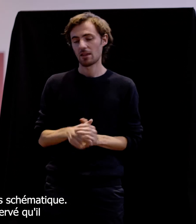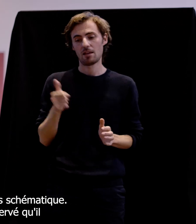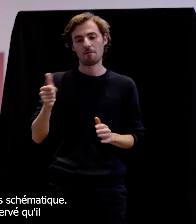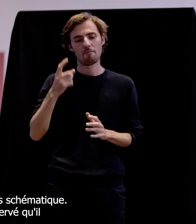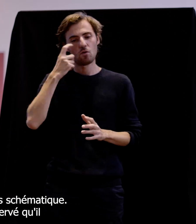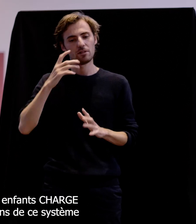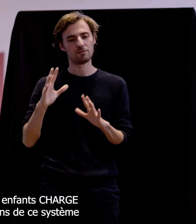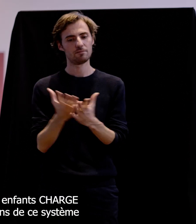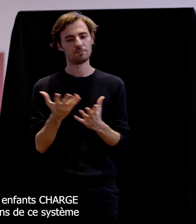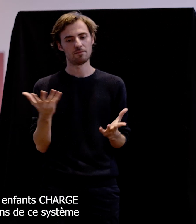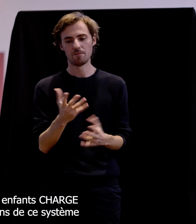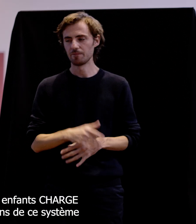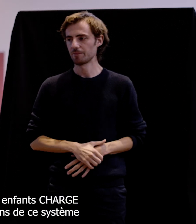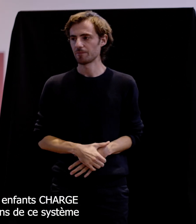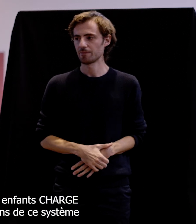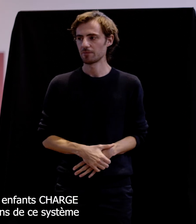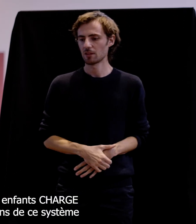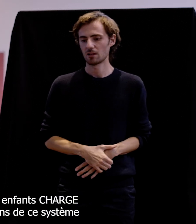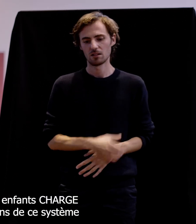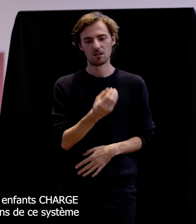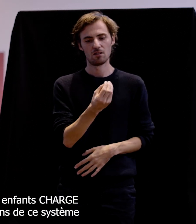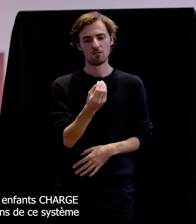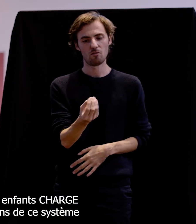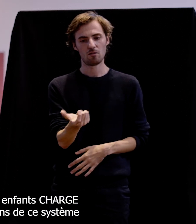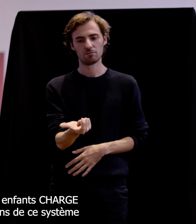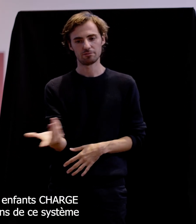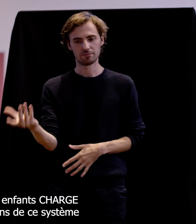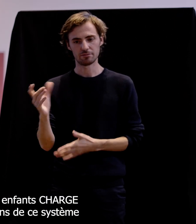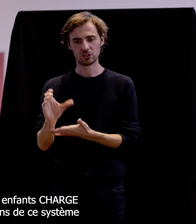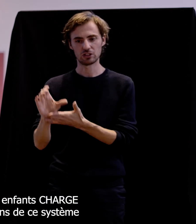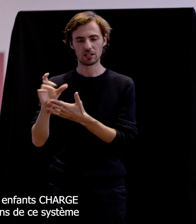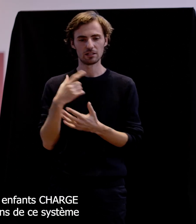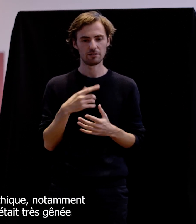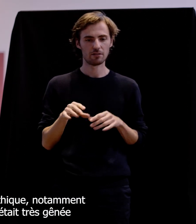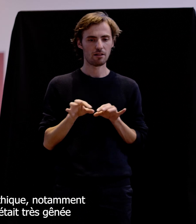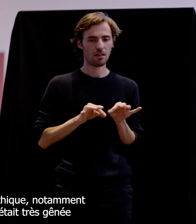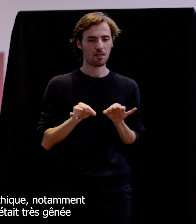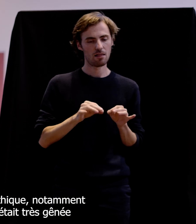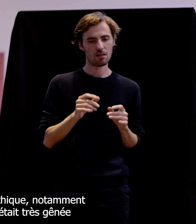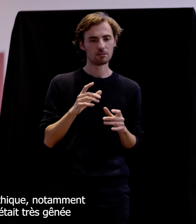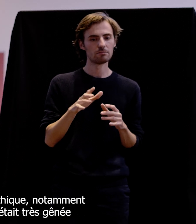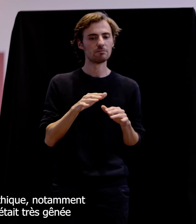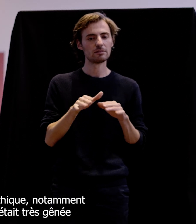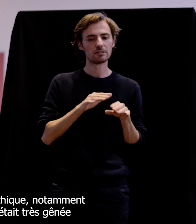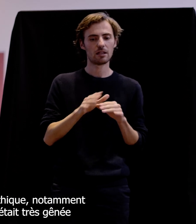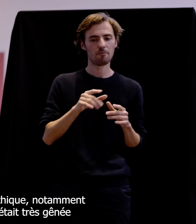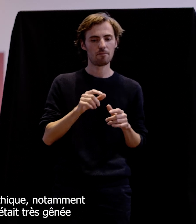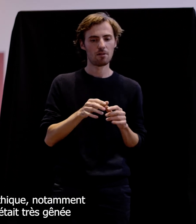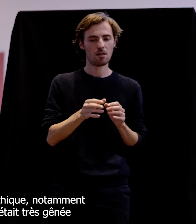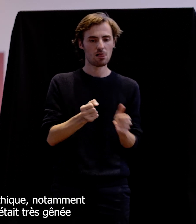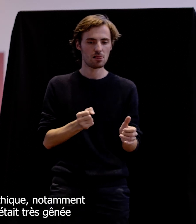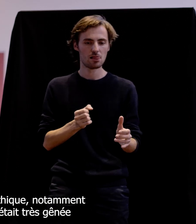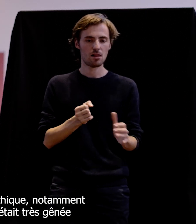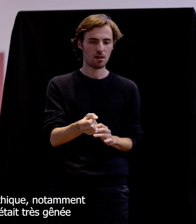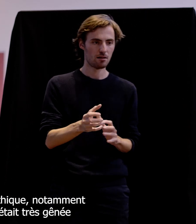observé qu'il y avait chez certains enfants charges des vraies dérégulations de ce système sympatho-parasympathique, notamment une